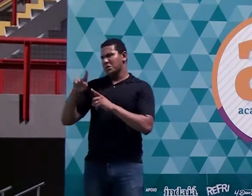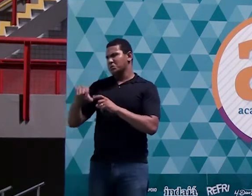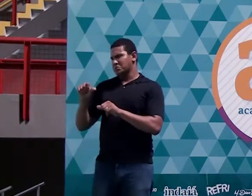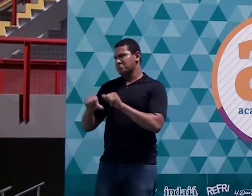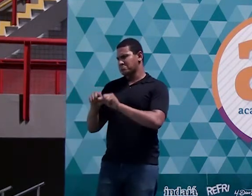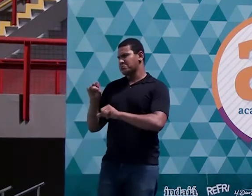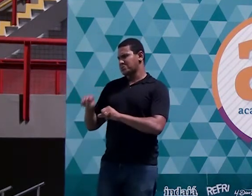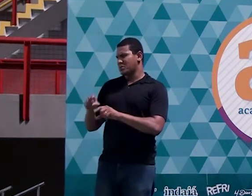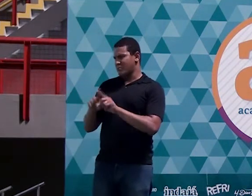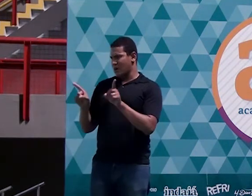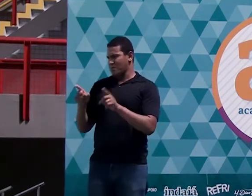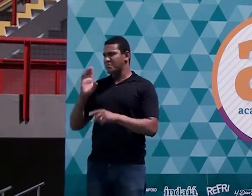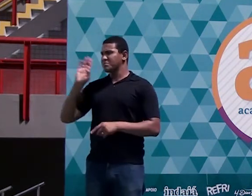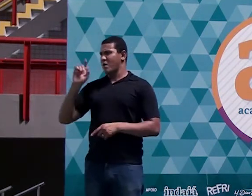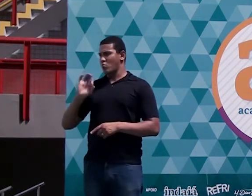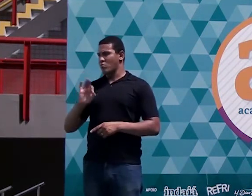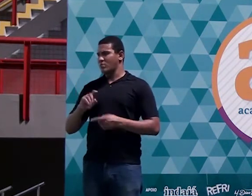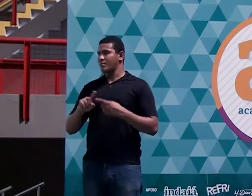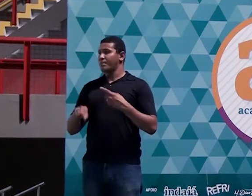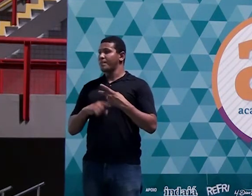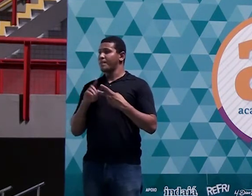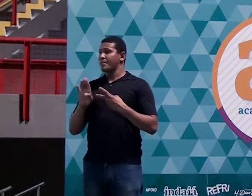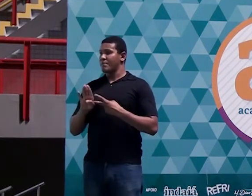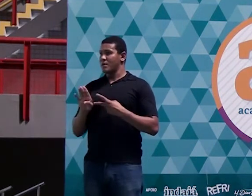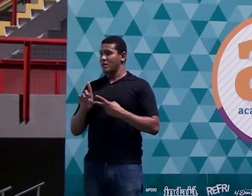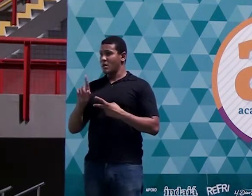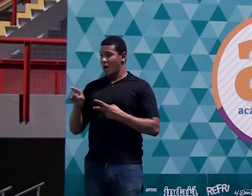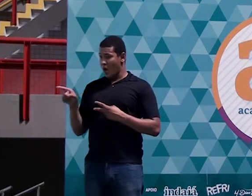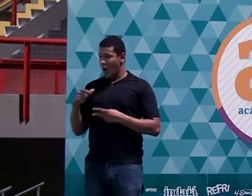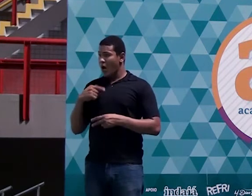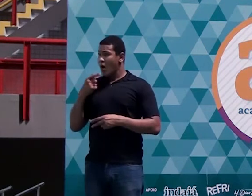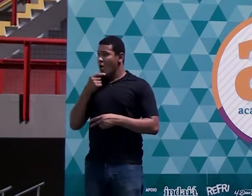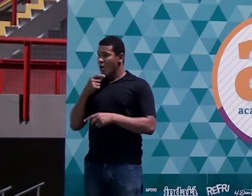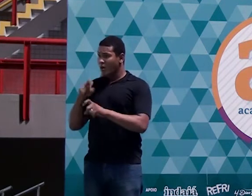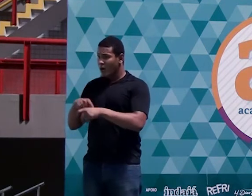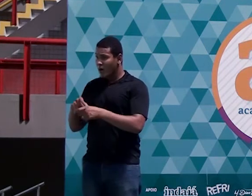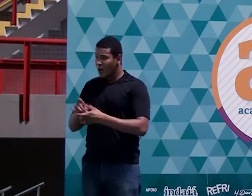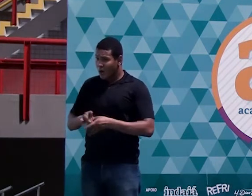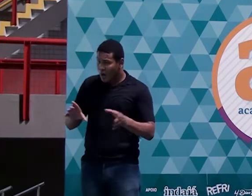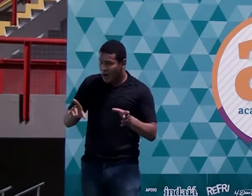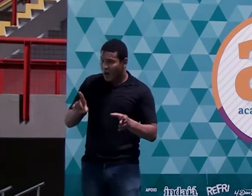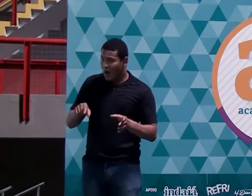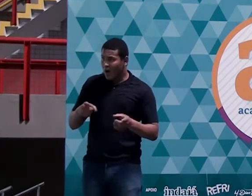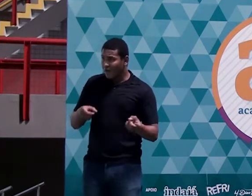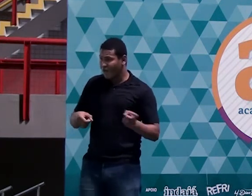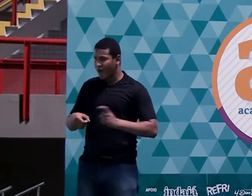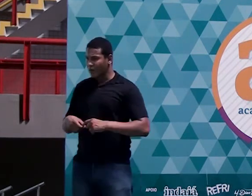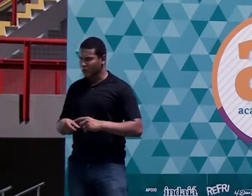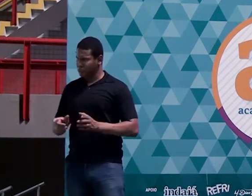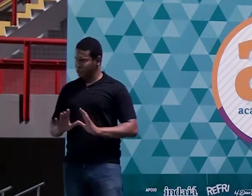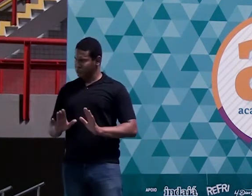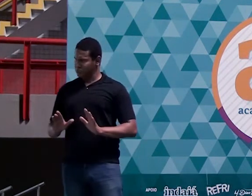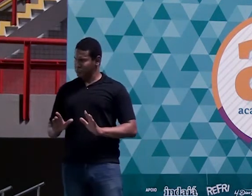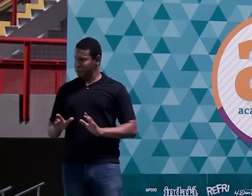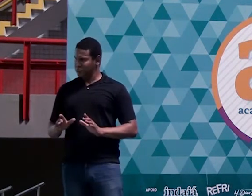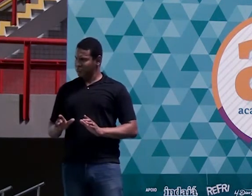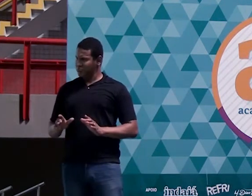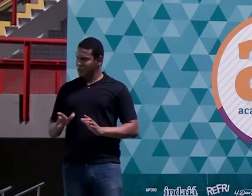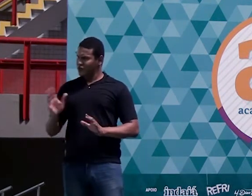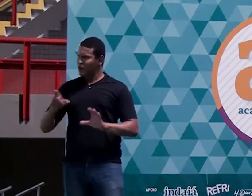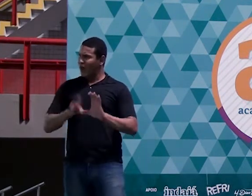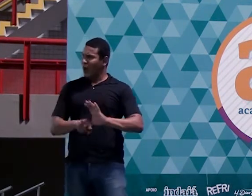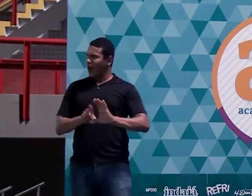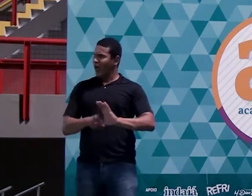O camponês que estava em vias de conquistar a liberdade voltou novamente a cair. Não. O camponês não estava em vias de conquistar a liberdade, não. Ele estava